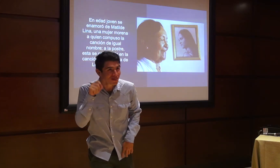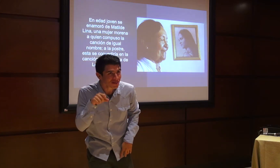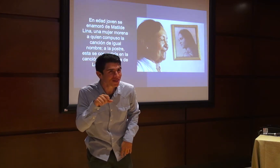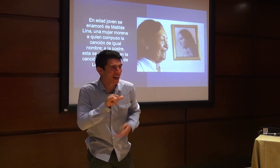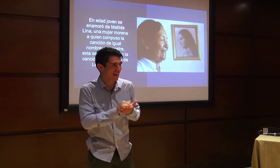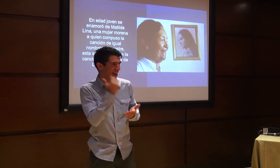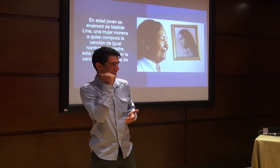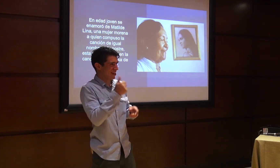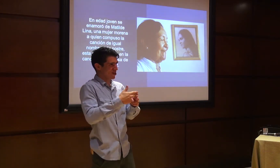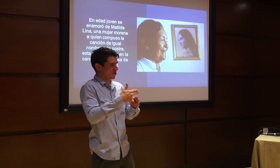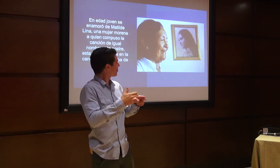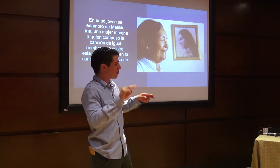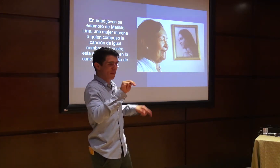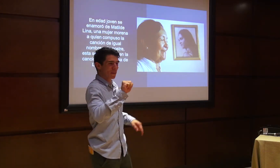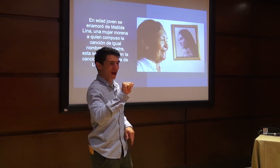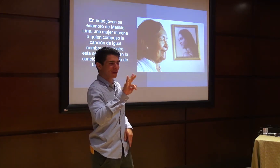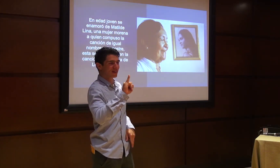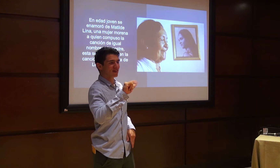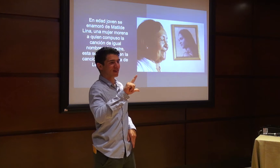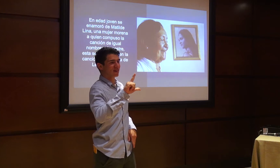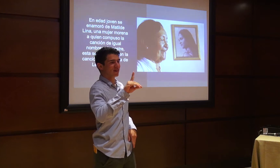se fijó en Matilde Lina.